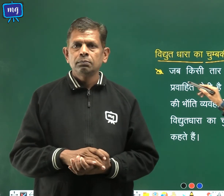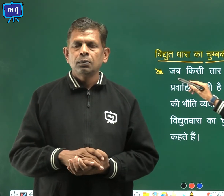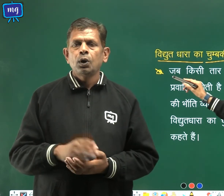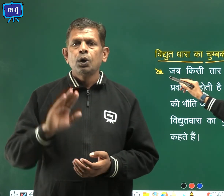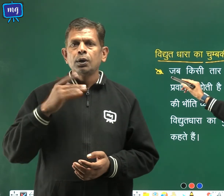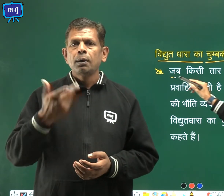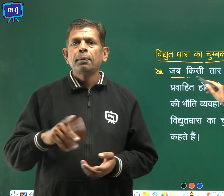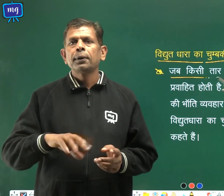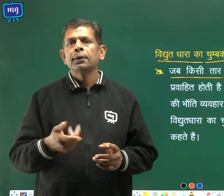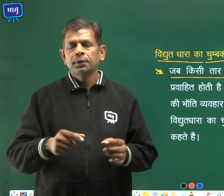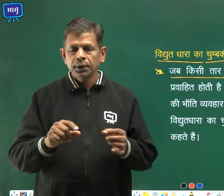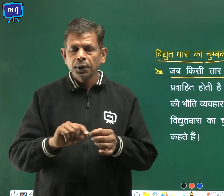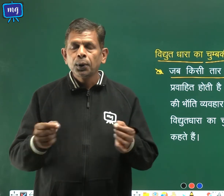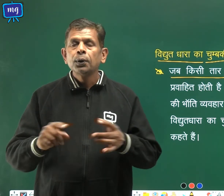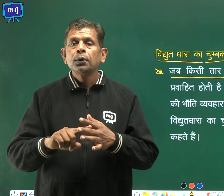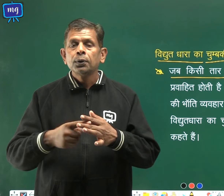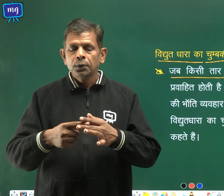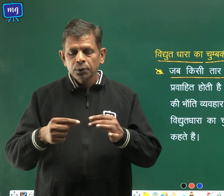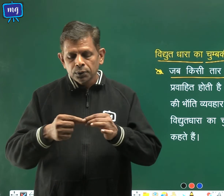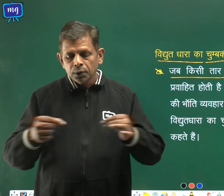जब किसी तार से